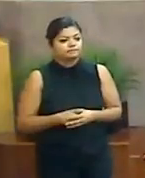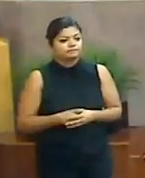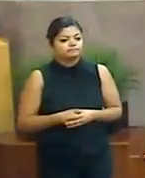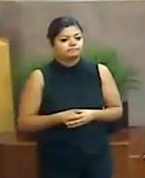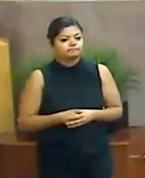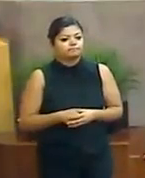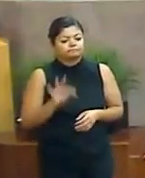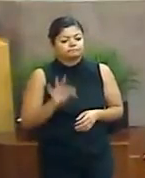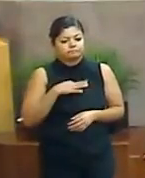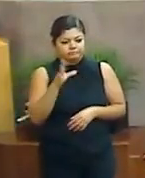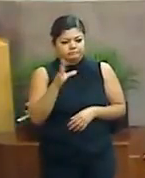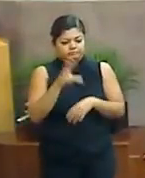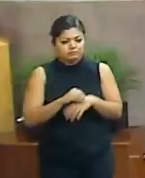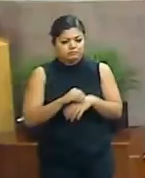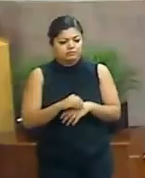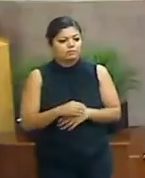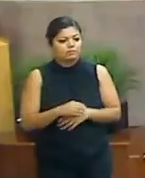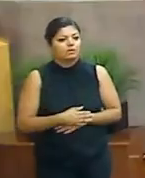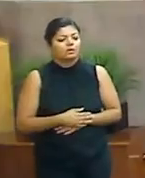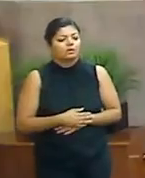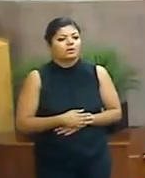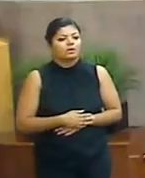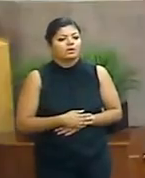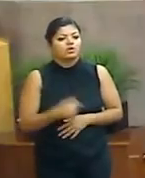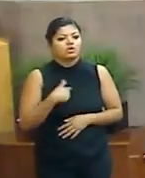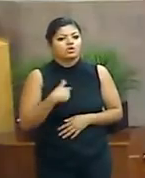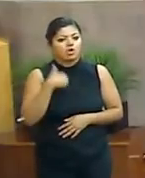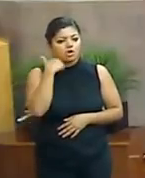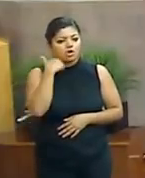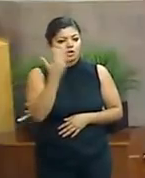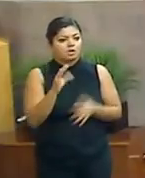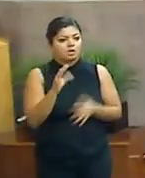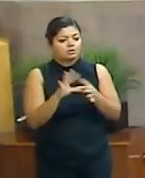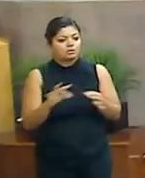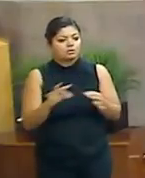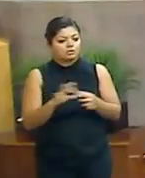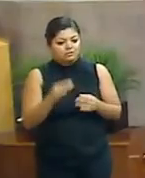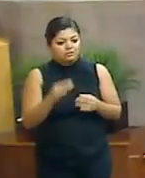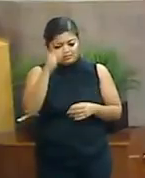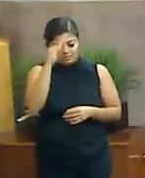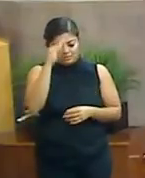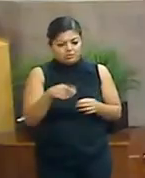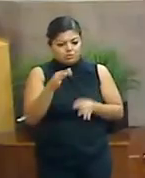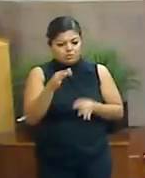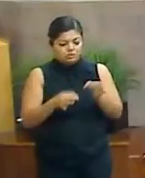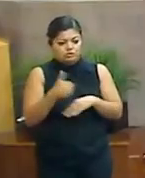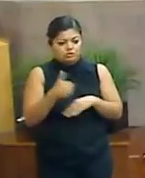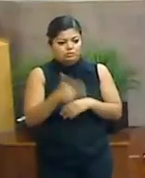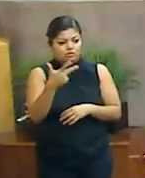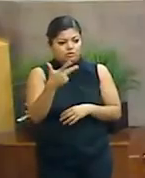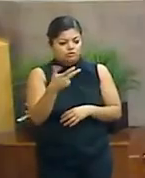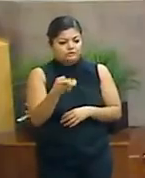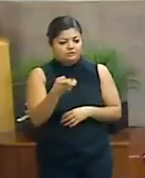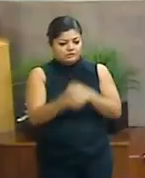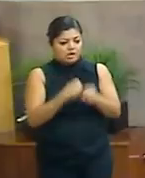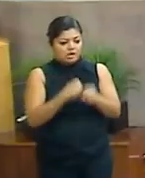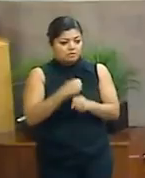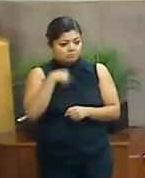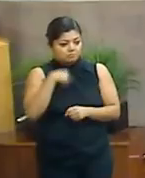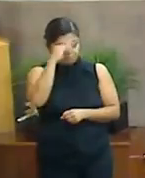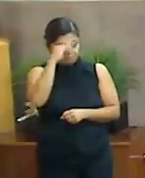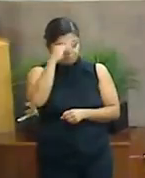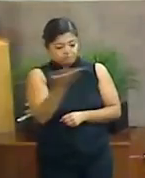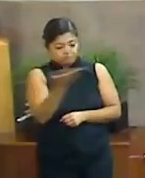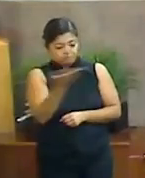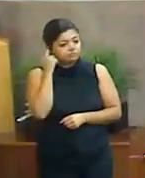si me permiten intervenir a fin de ahondar en las consideraciones del proyecto escucho recordarlo ocho decenas que como es consideración